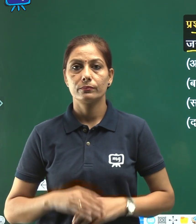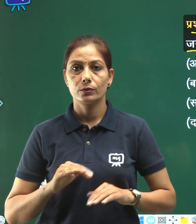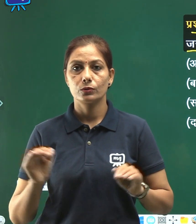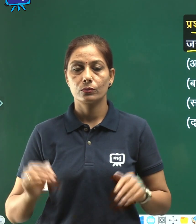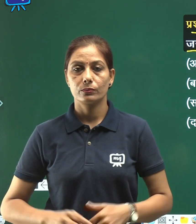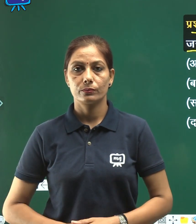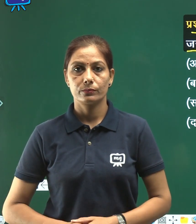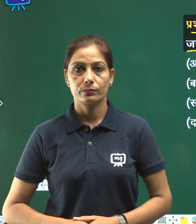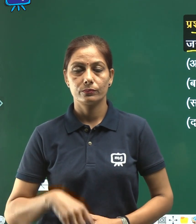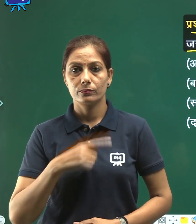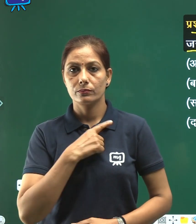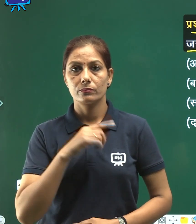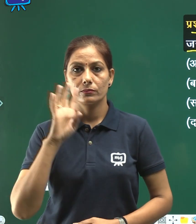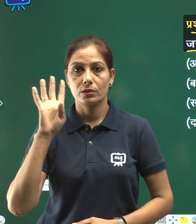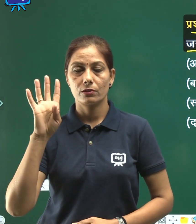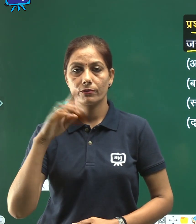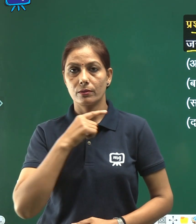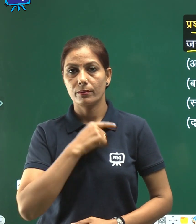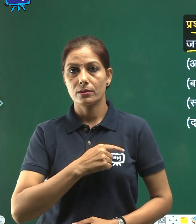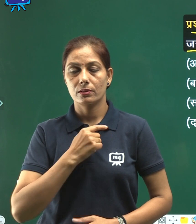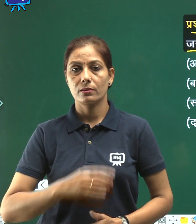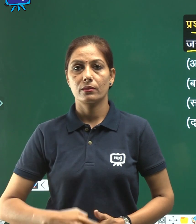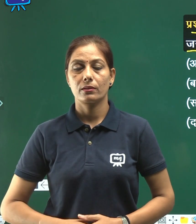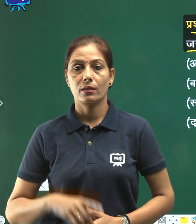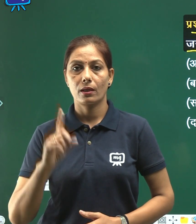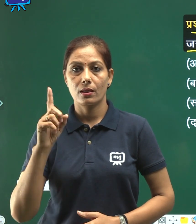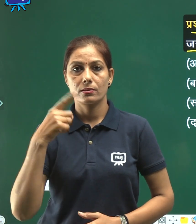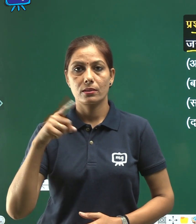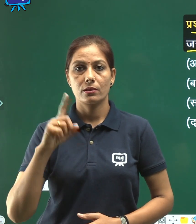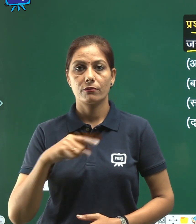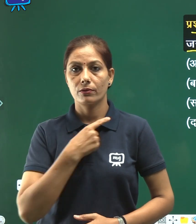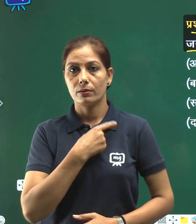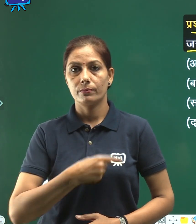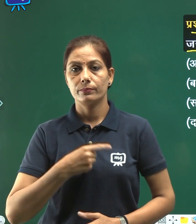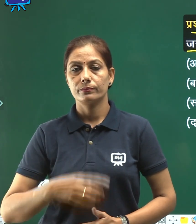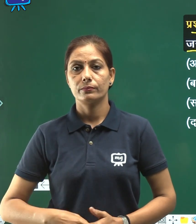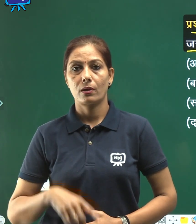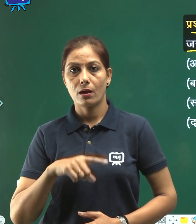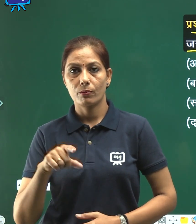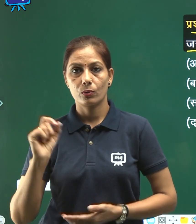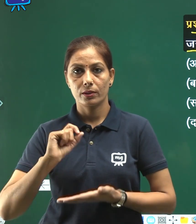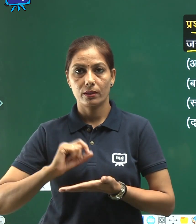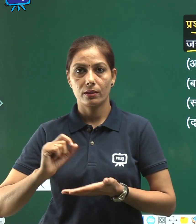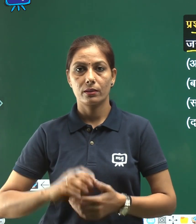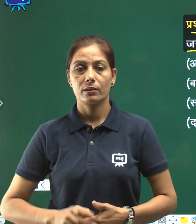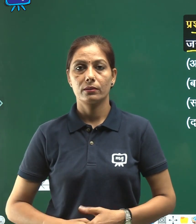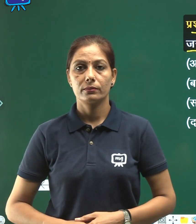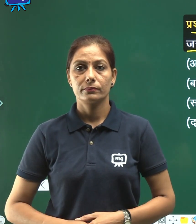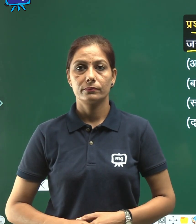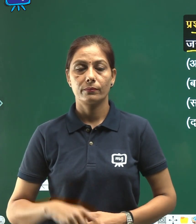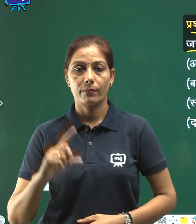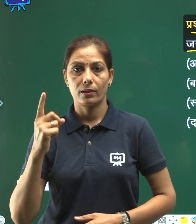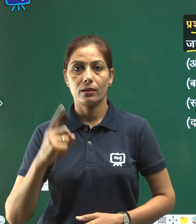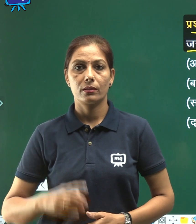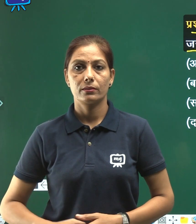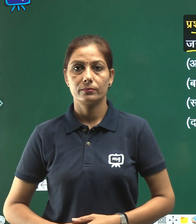बच्चों, इन 4 विकल्प में से एक सही विकल्प आपको लिखना है।